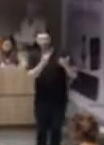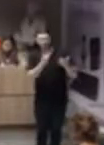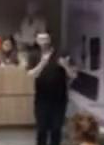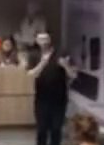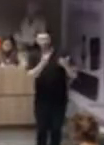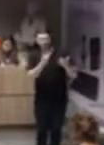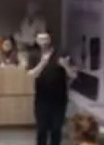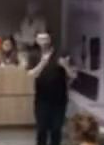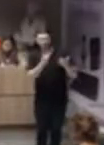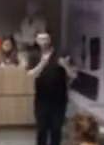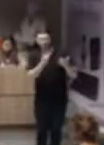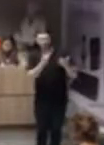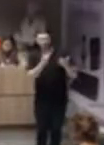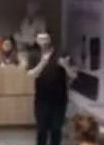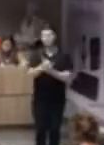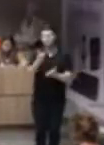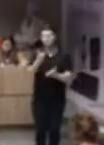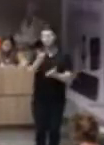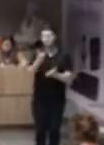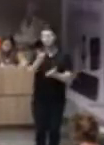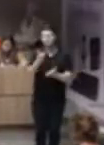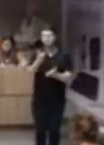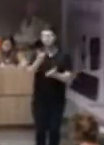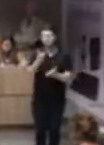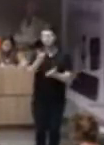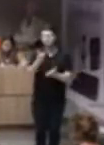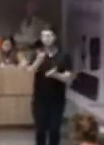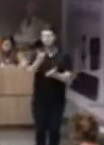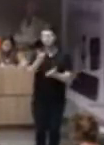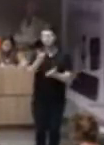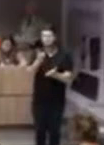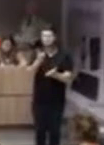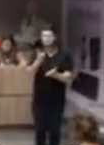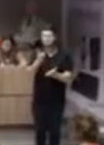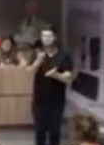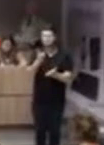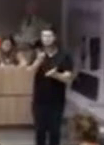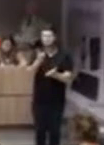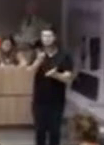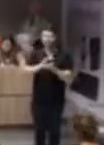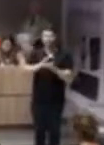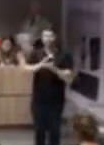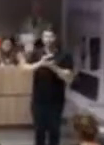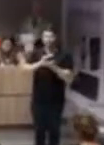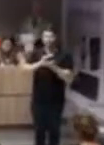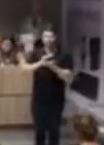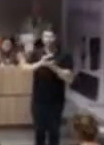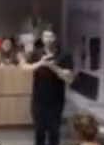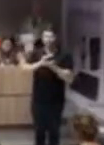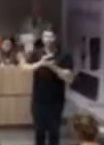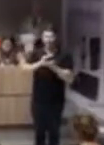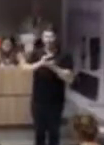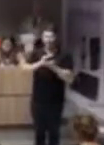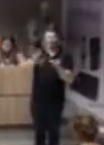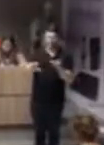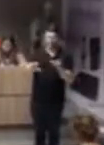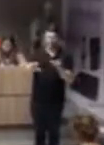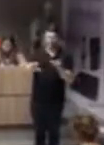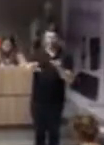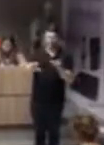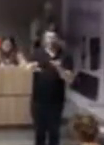E mesmo com esse desconhecimento, nós tivemos um aumento de financiamento de hospital psiquiátrico, de valor,